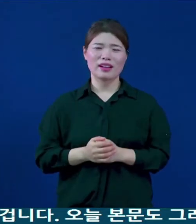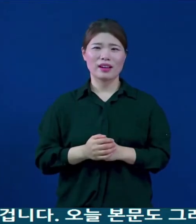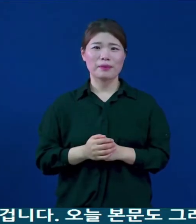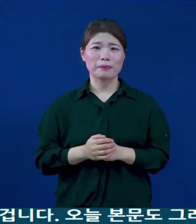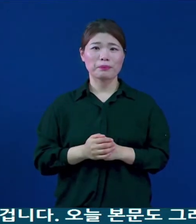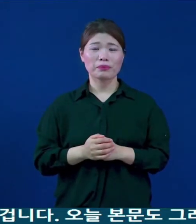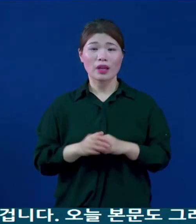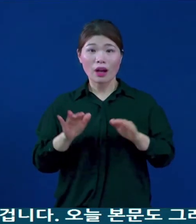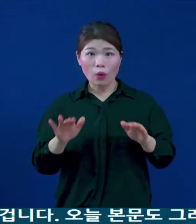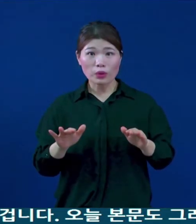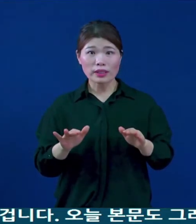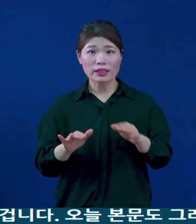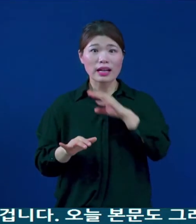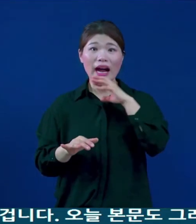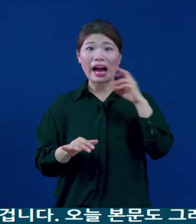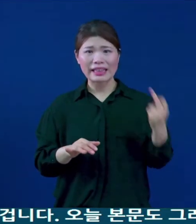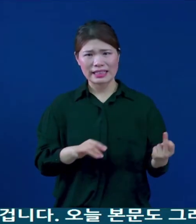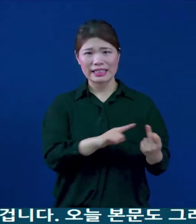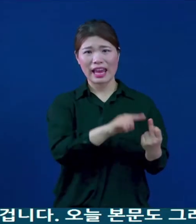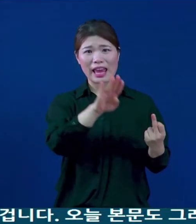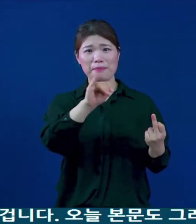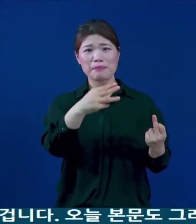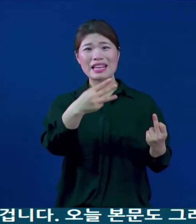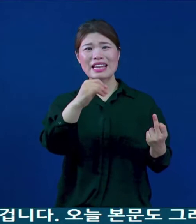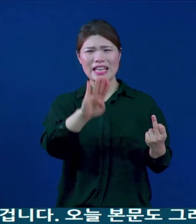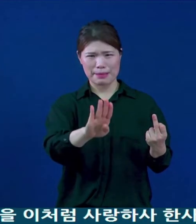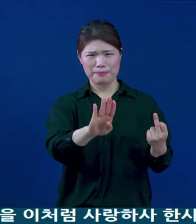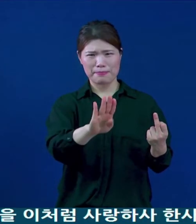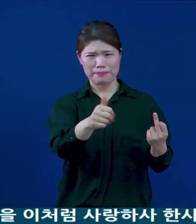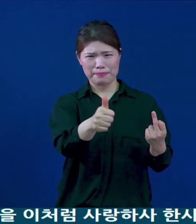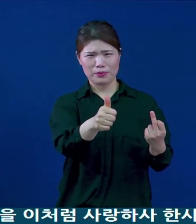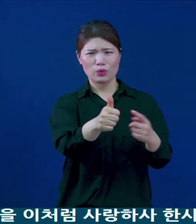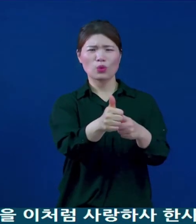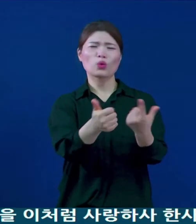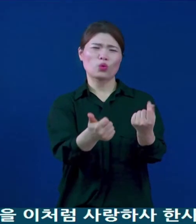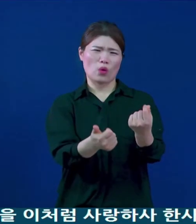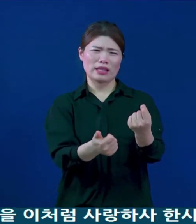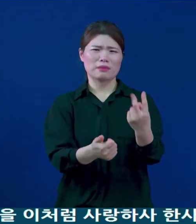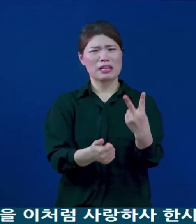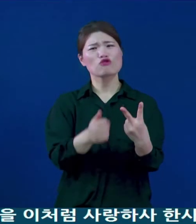오늘 안드레와 빌립도, 특별히 안드레에게